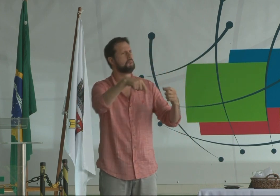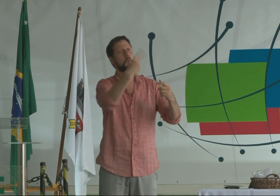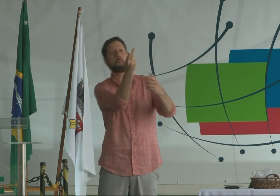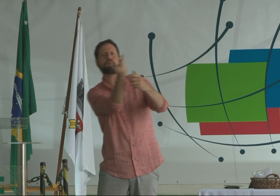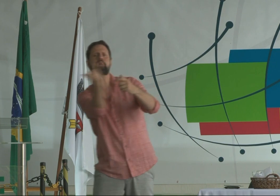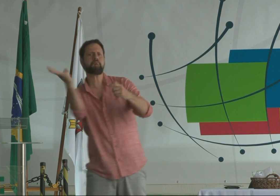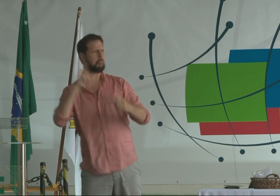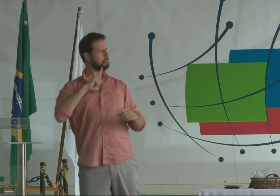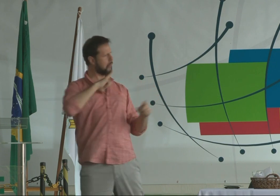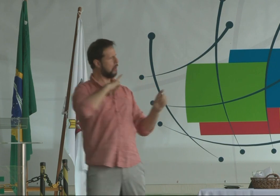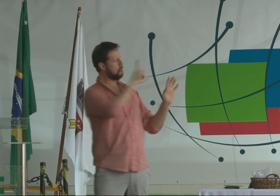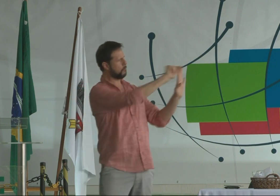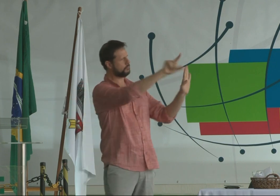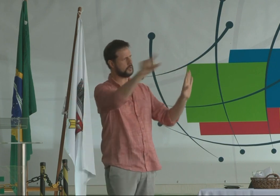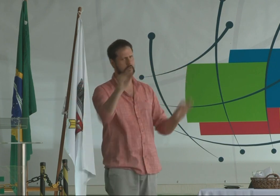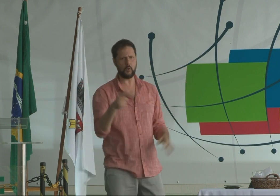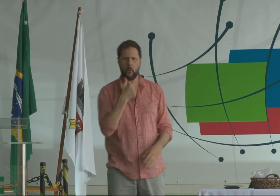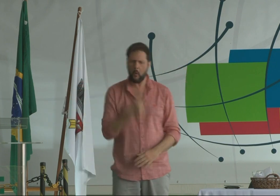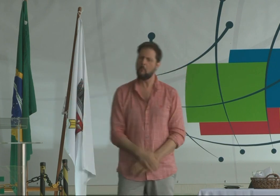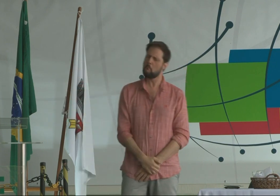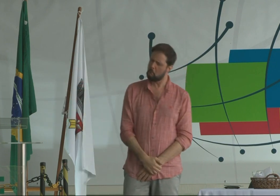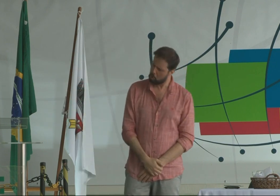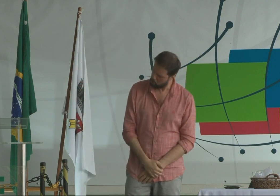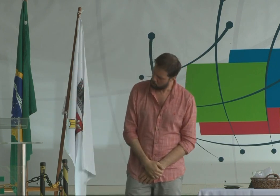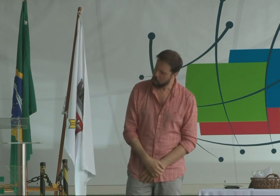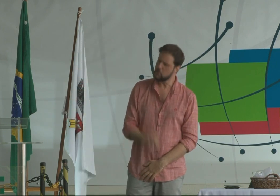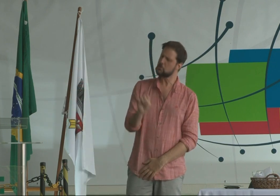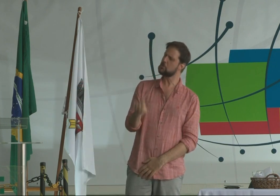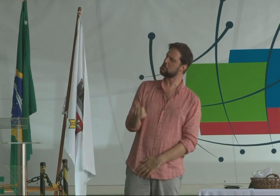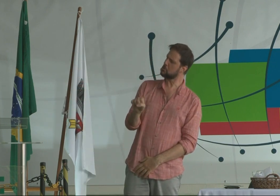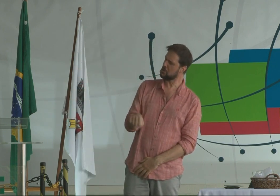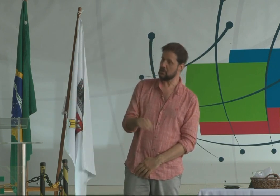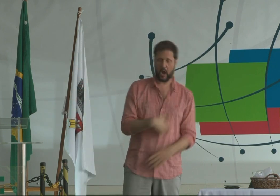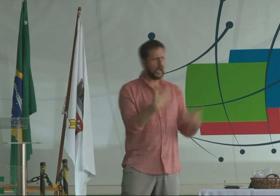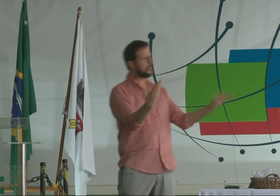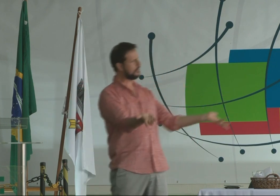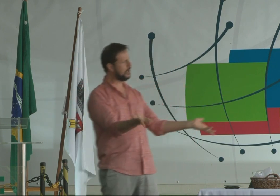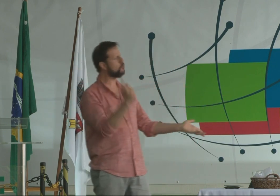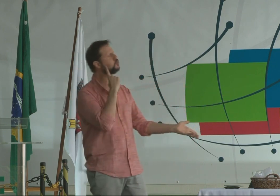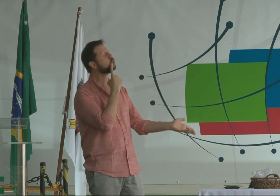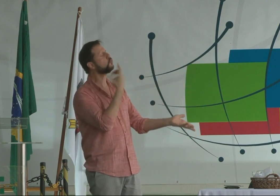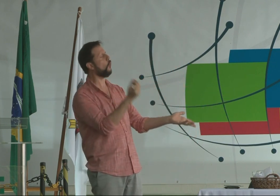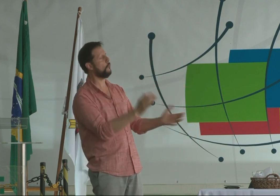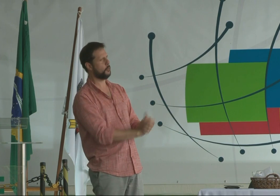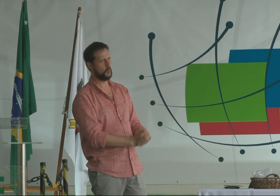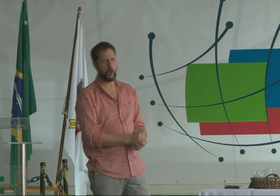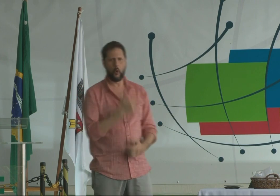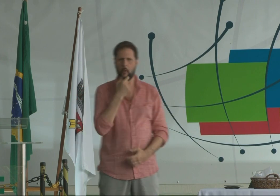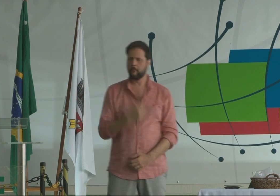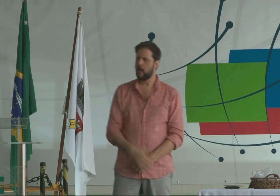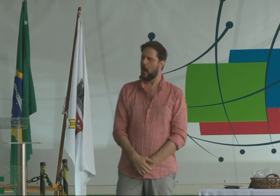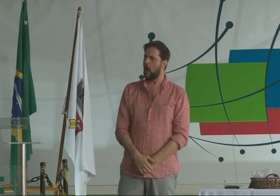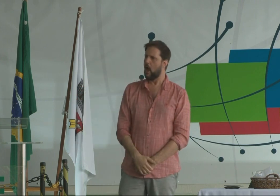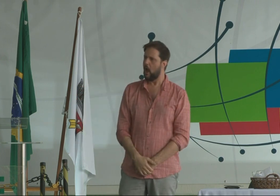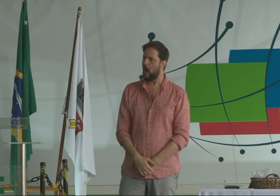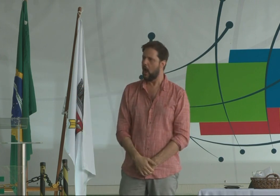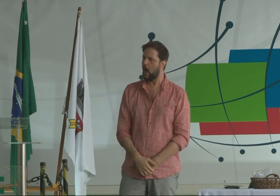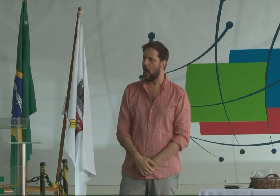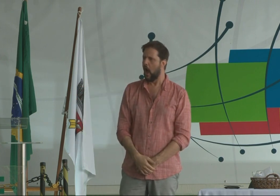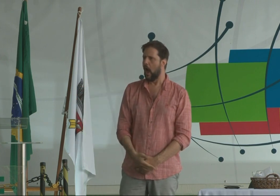E tratavam a questão de escola bilingue, por exemplo, em português e inglês. E eu poste. Isso é maravilhoso. Isso é ótimo. Mas em relação ao assunto. E aí? Aí eles